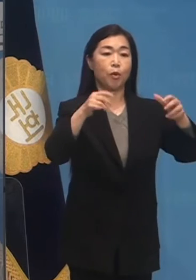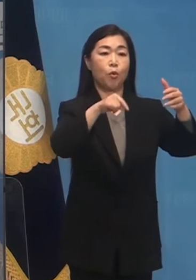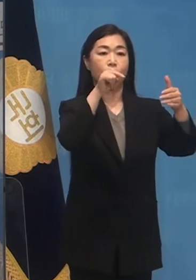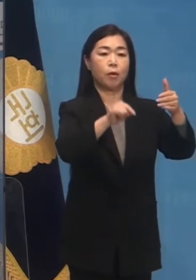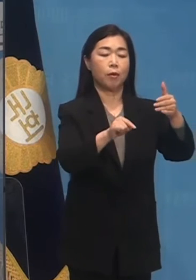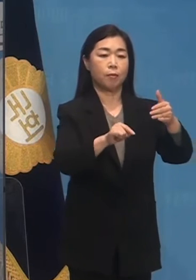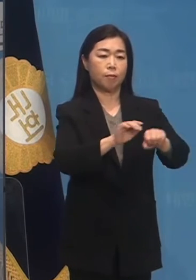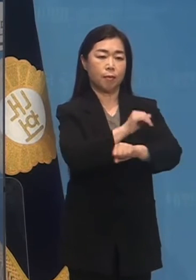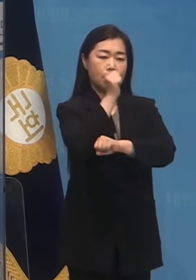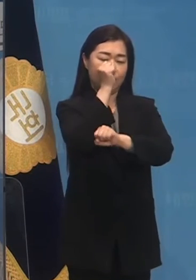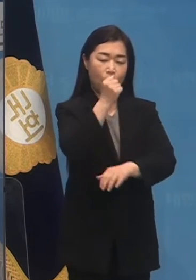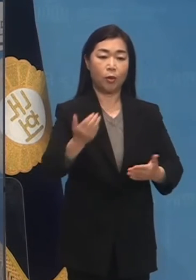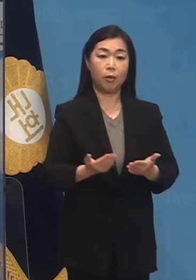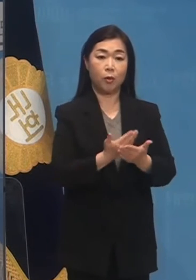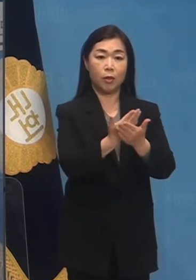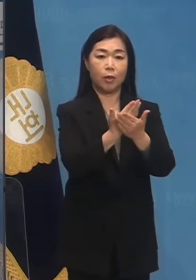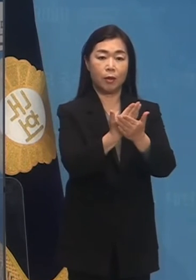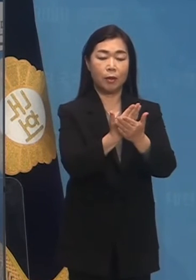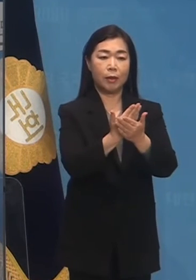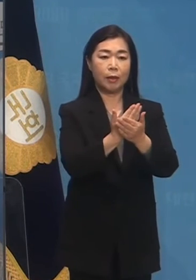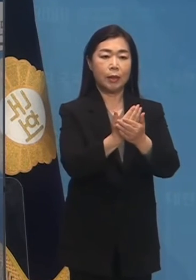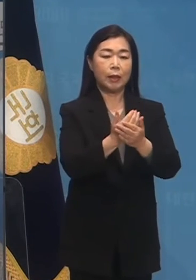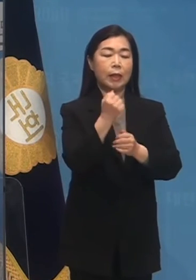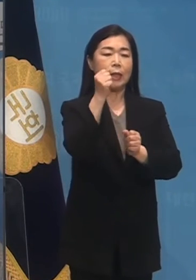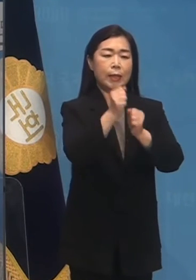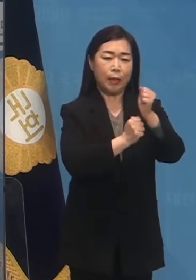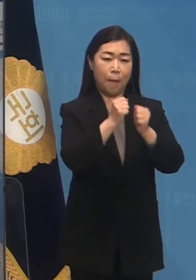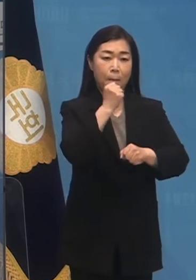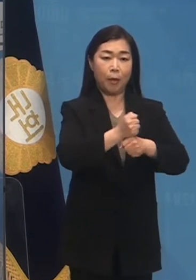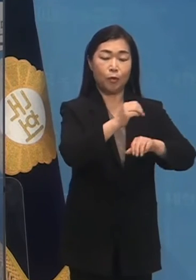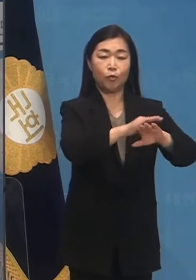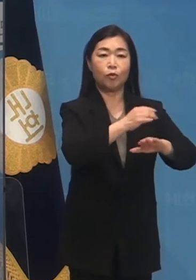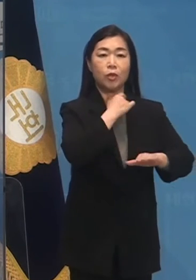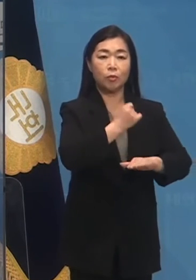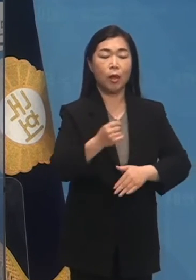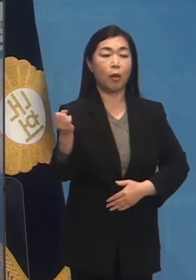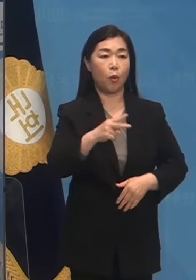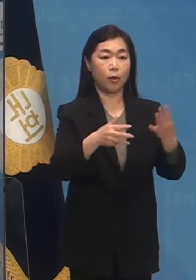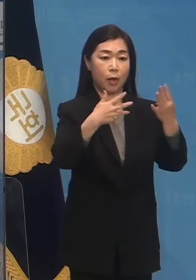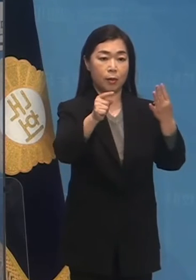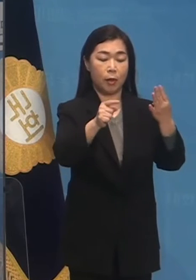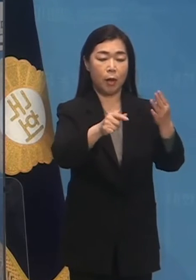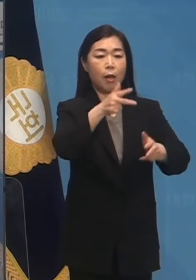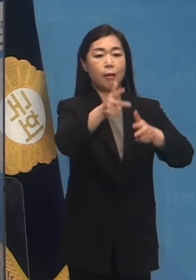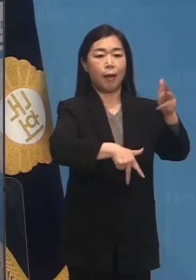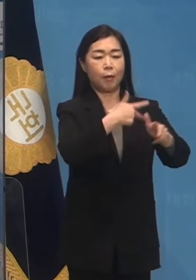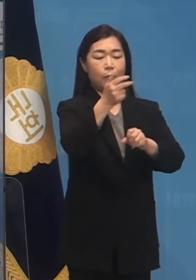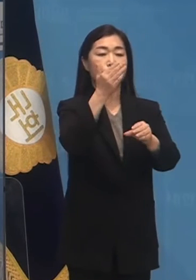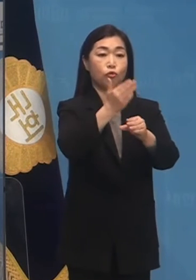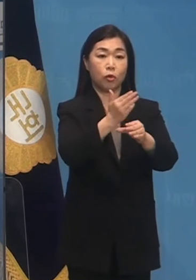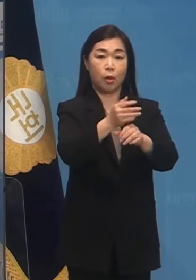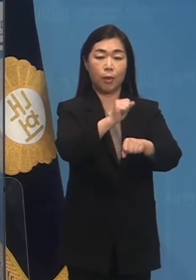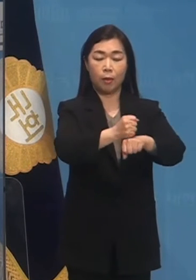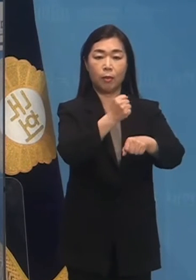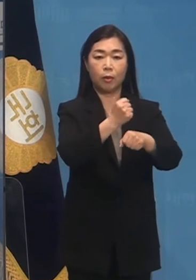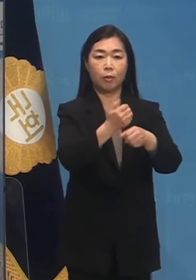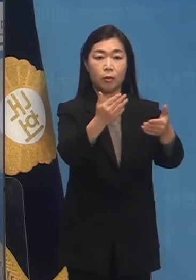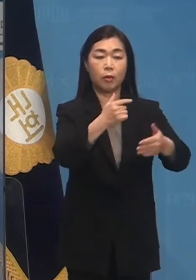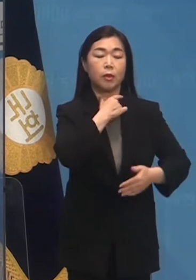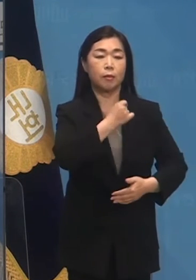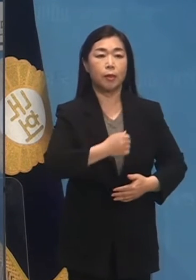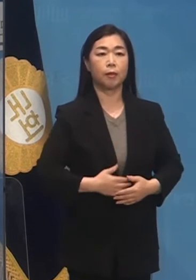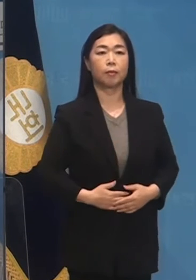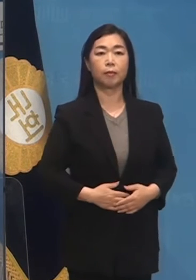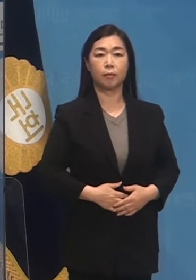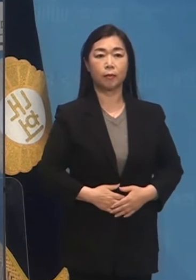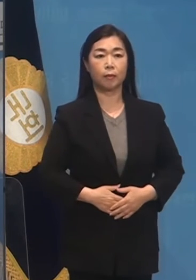대한민국 성장의 엔진으로 또 4차 혁명의 메카로 만들겠습니다.